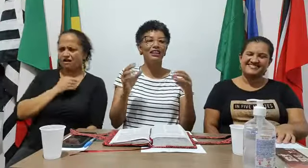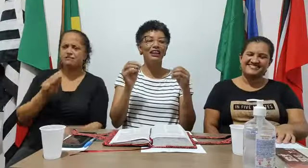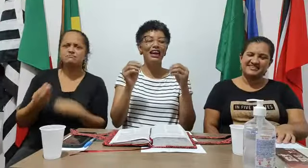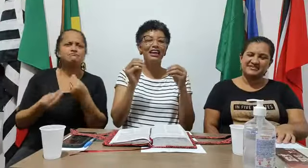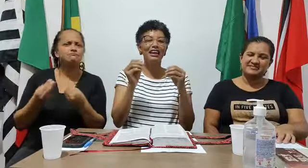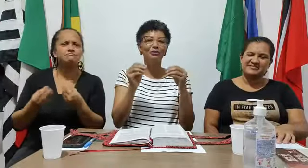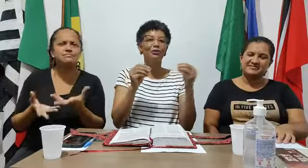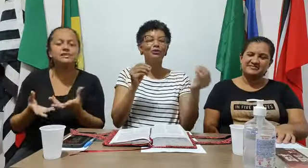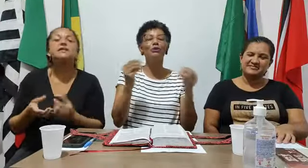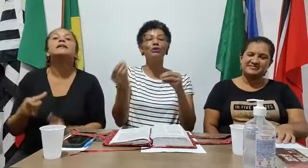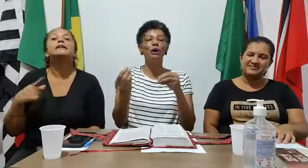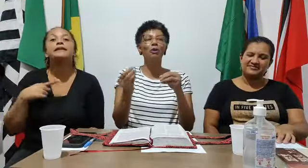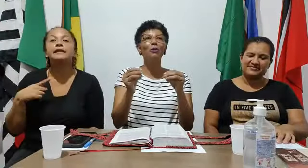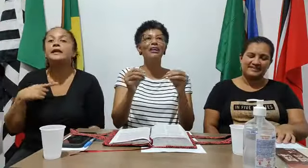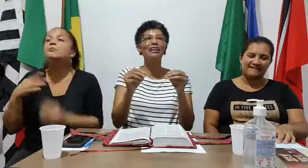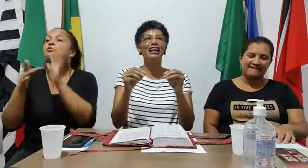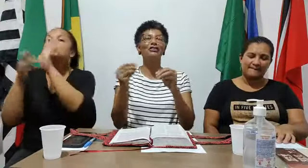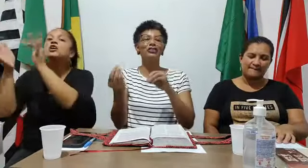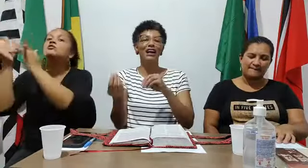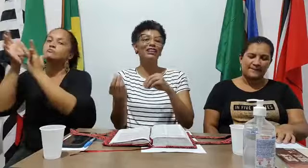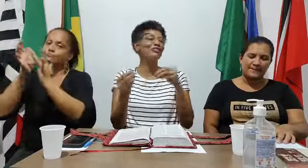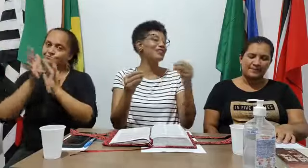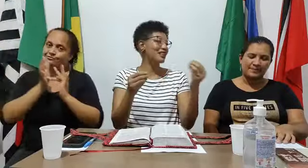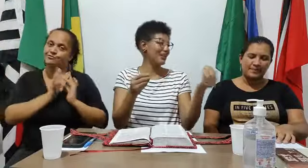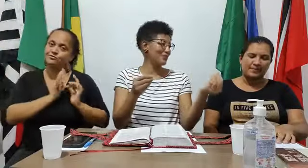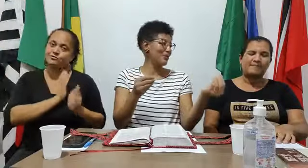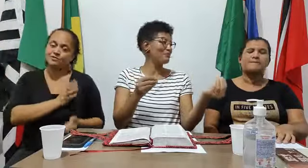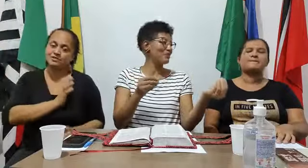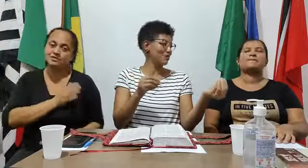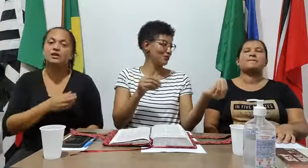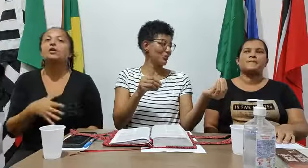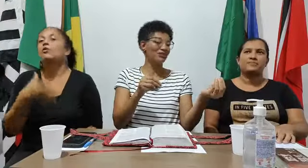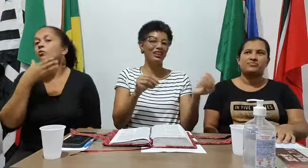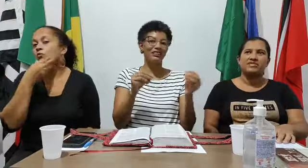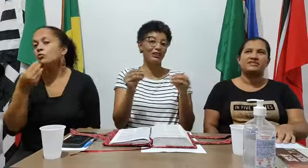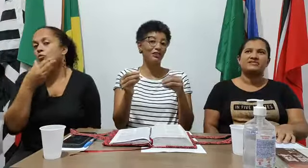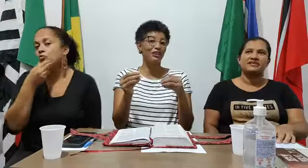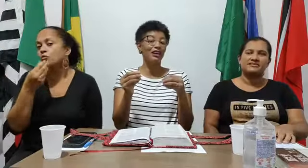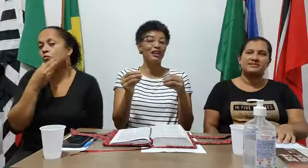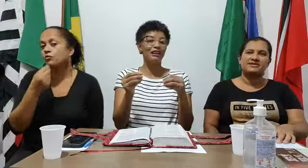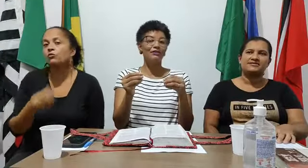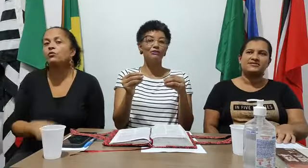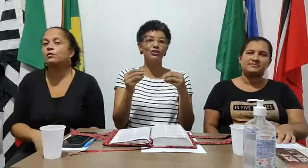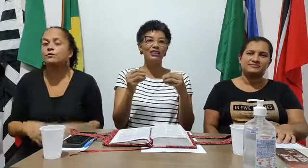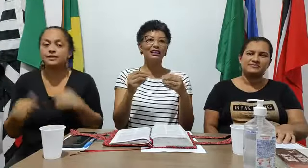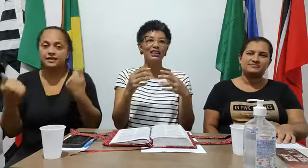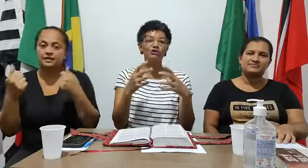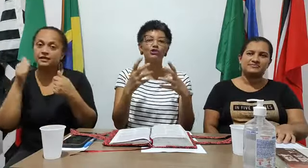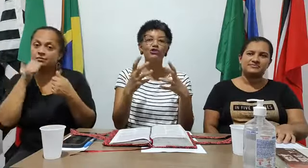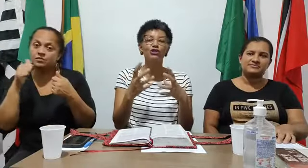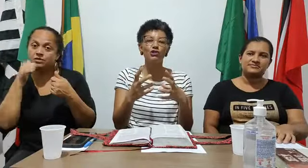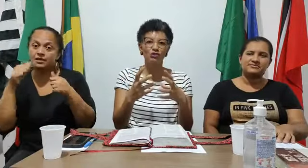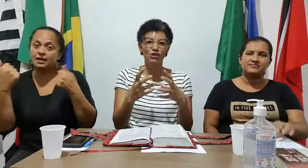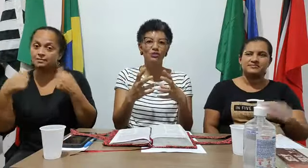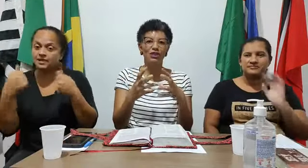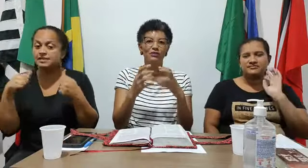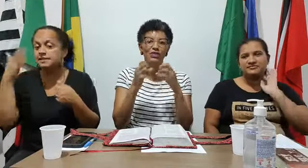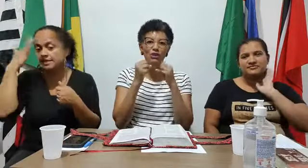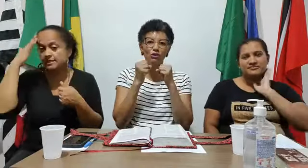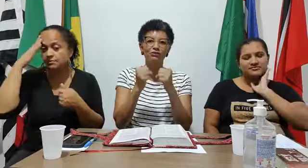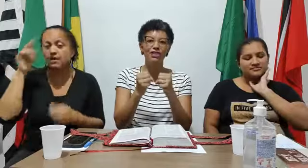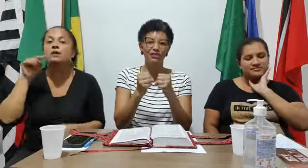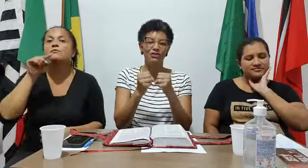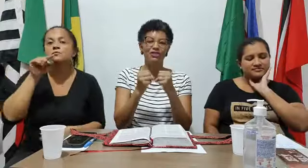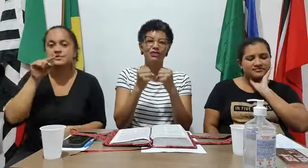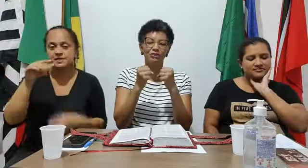Então, o homem natural, ele não discerne o homem espiritual, né? Então, você ter as suas convicções, mulher, você